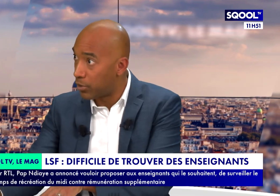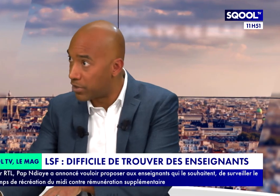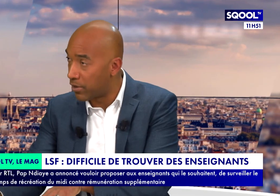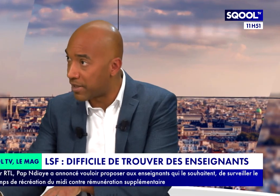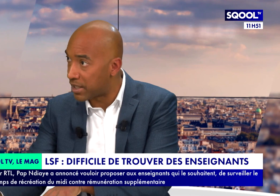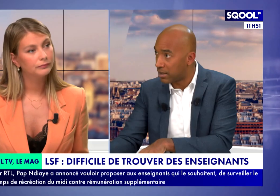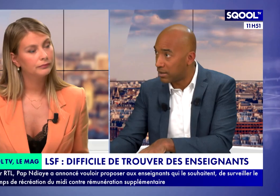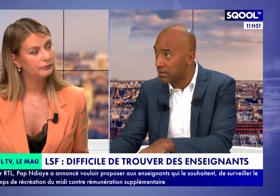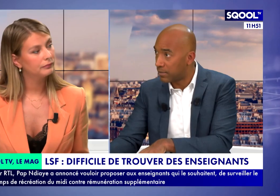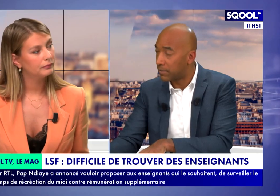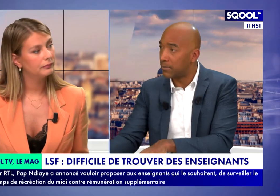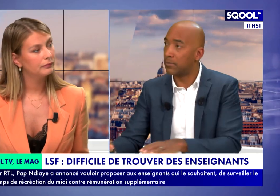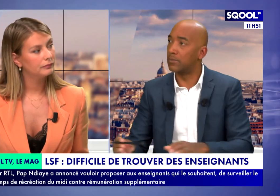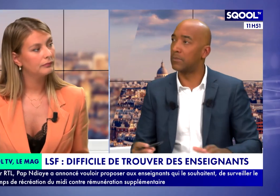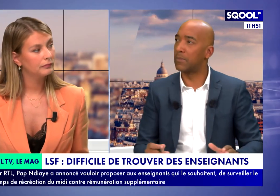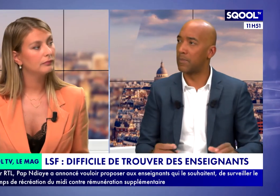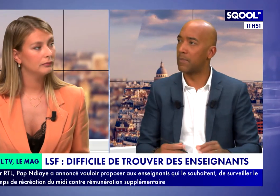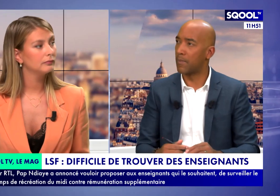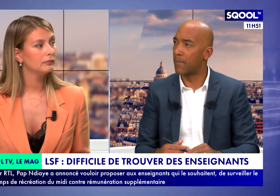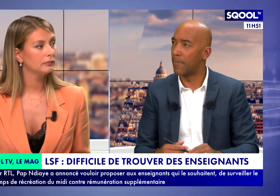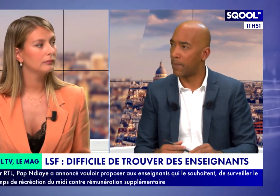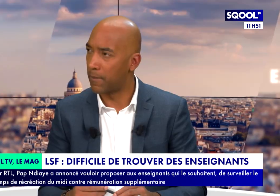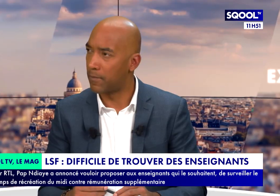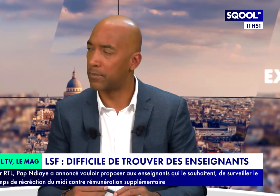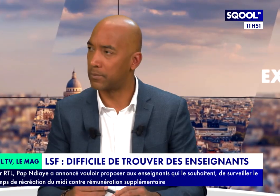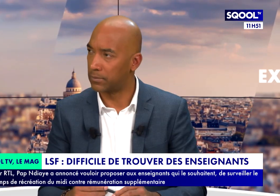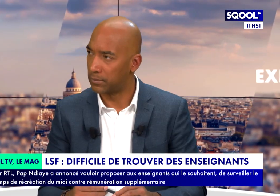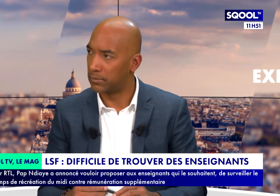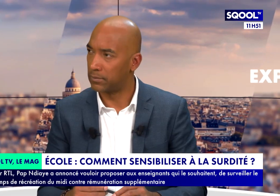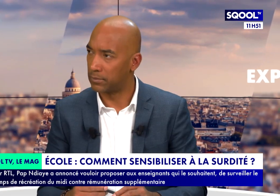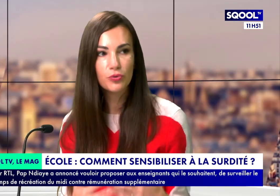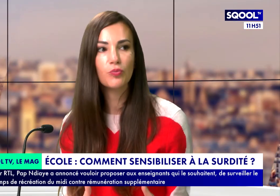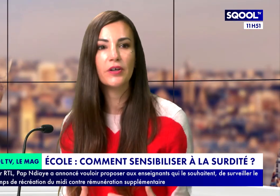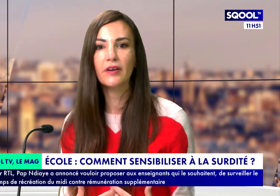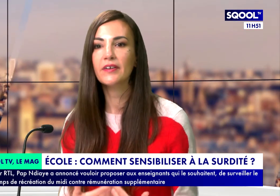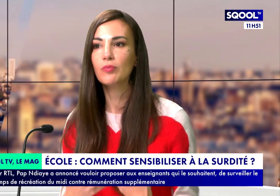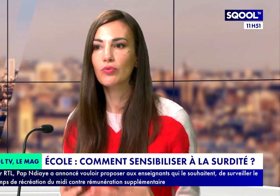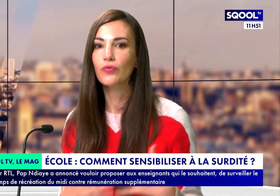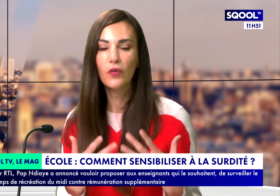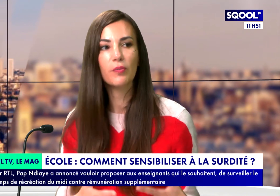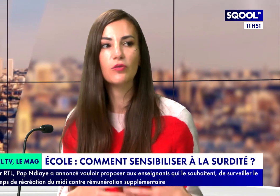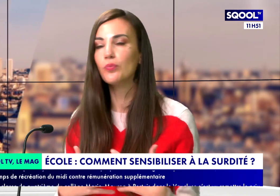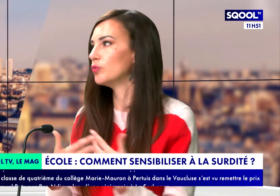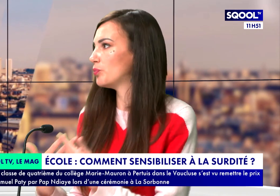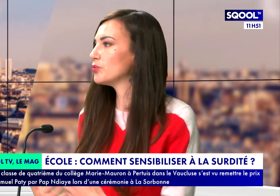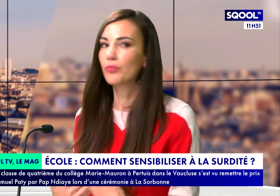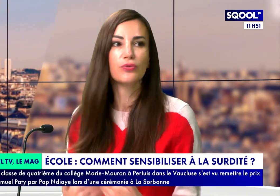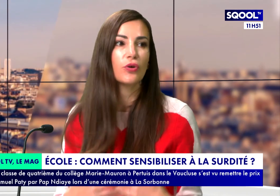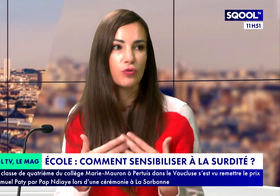dossier en fait assez ? Non, sur ce dossier-là, l'éducation nationale n'en fait pas assez. Il y a besoin de plus de moyens. Il y besoin de former de plus en plus de